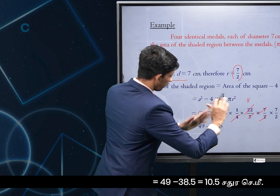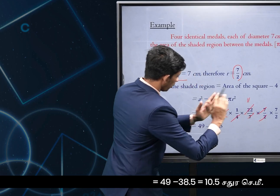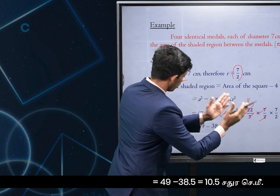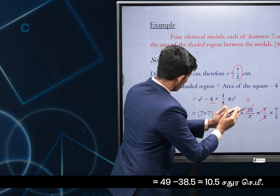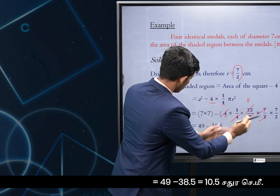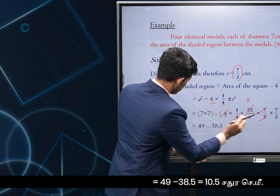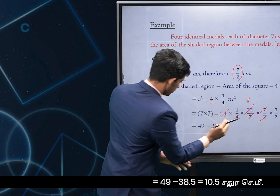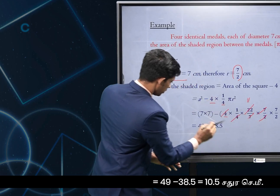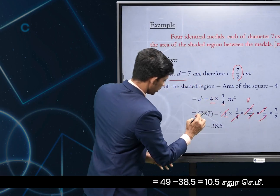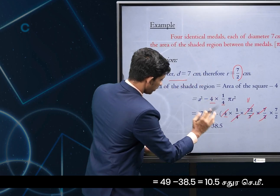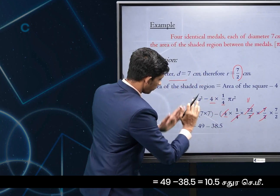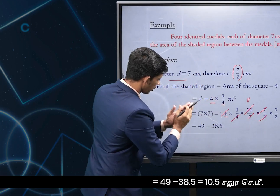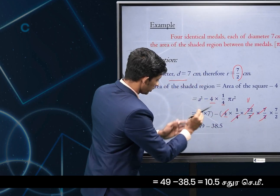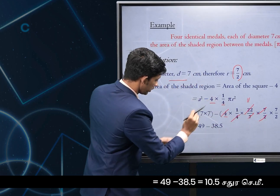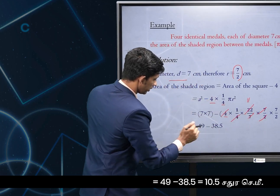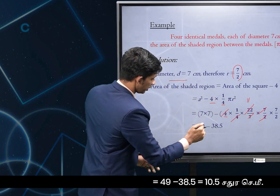ஈடு 49 கழித்தல்